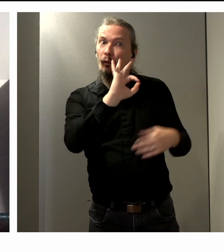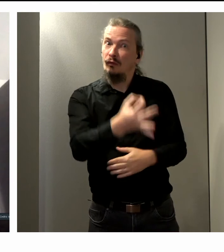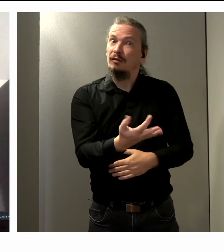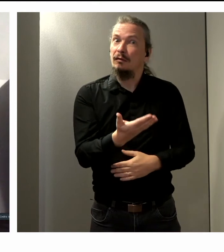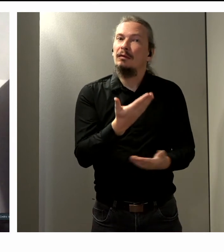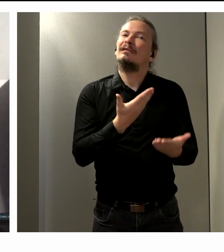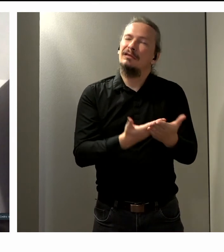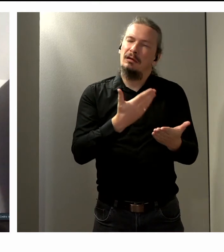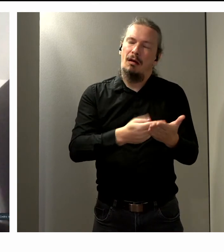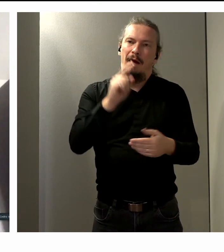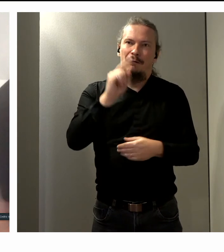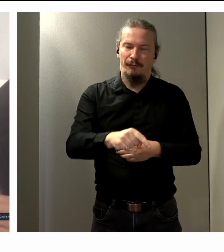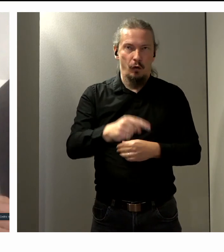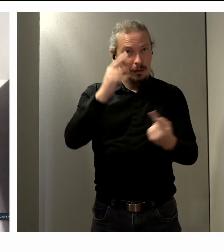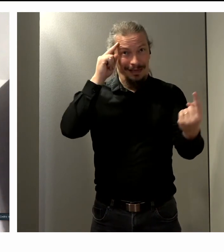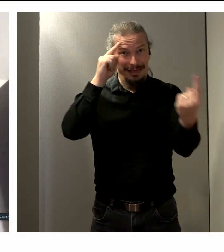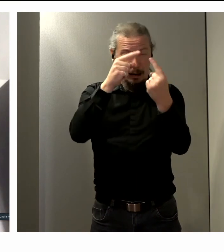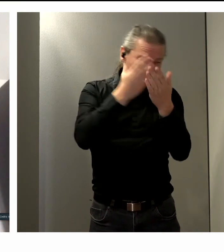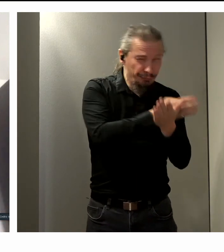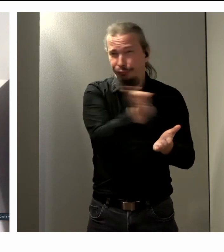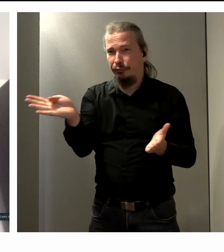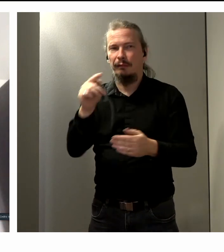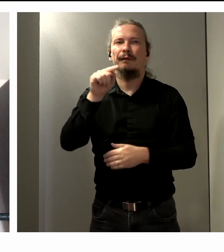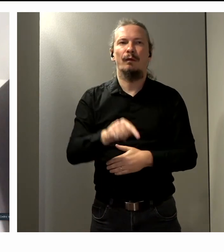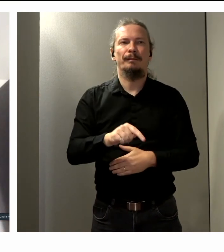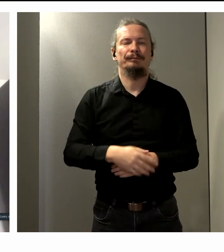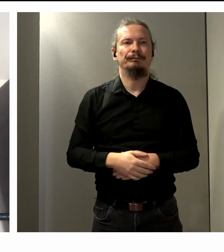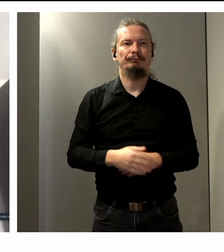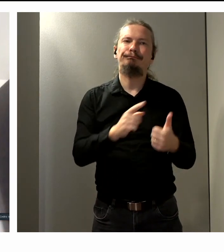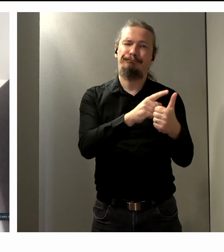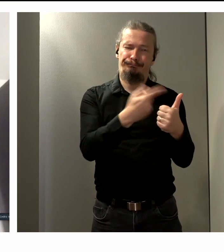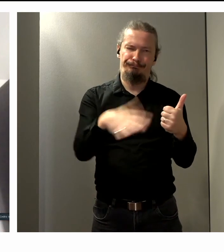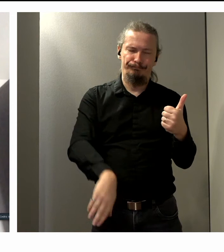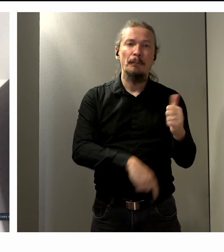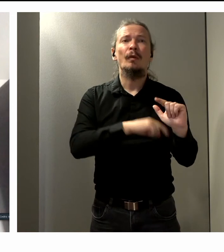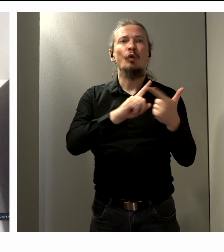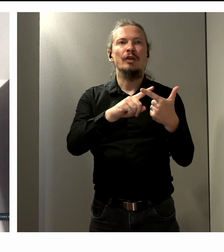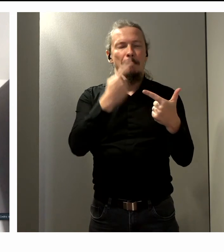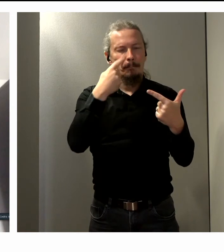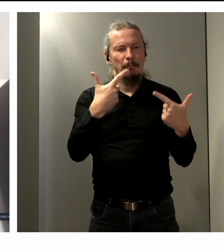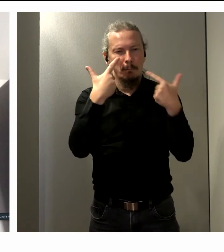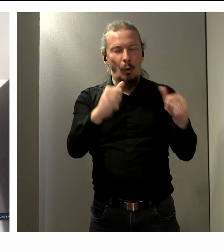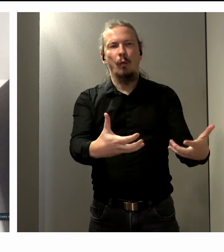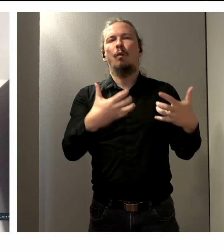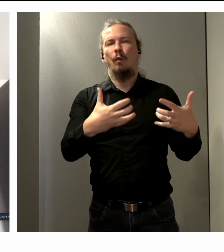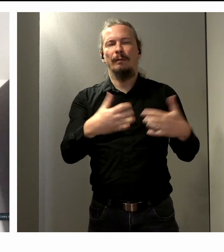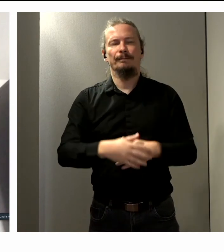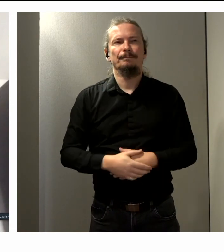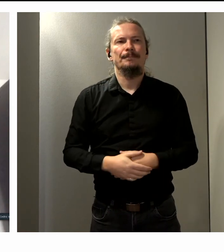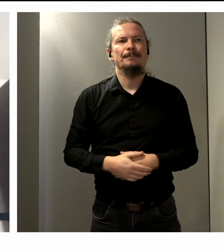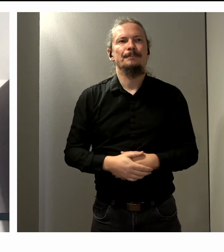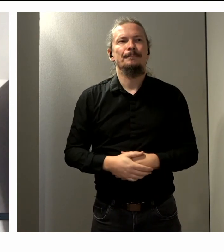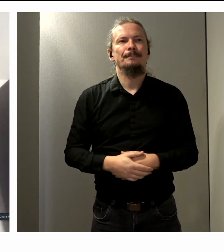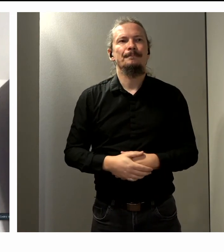c'est quelque chose qui doit se penser transversalement. Le deuxième axe fort sur lequel